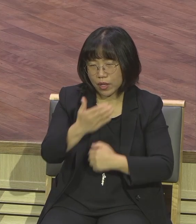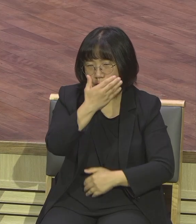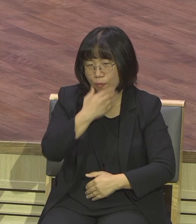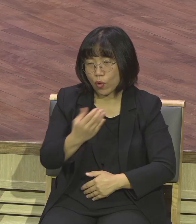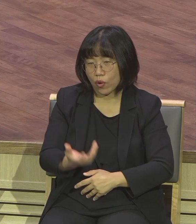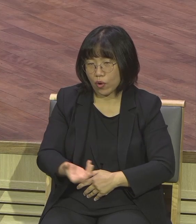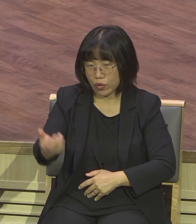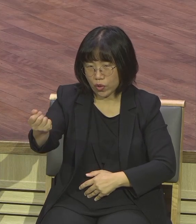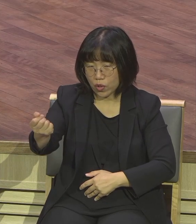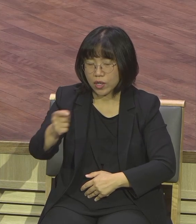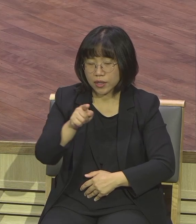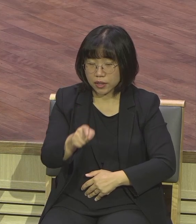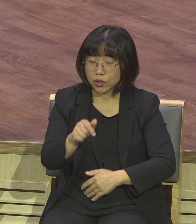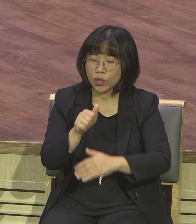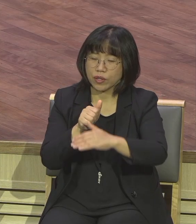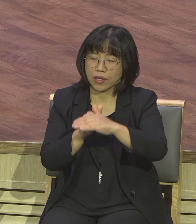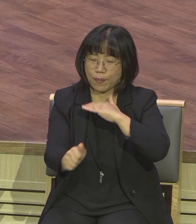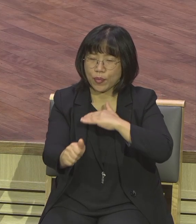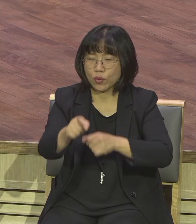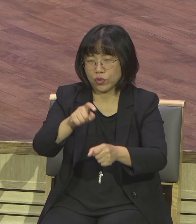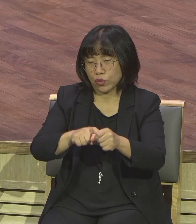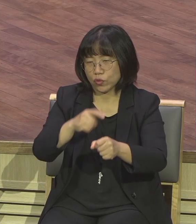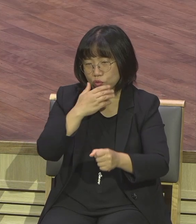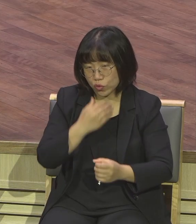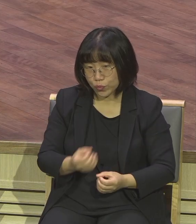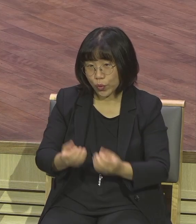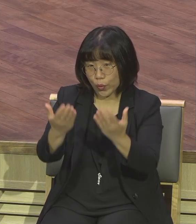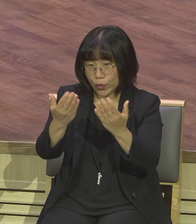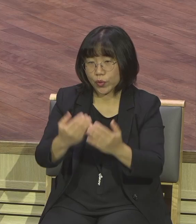뭐요? 대표적 축복, 대표적.